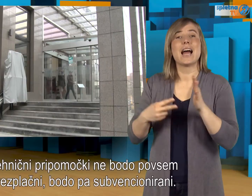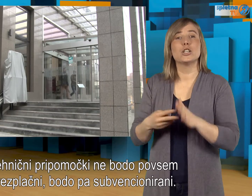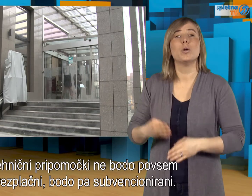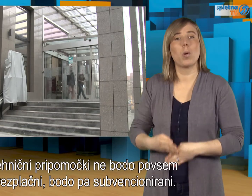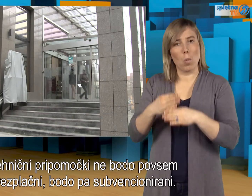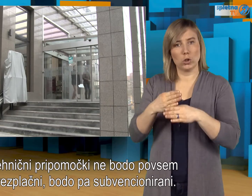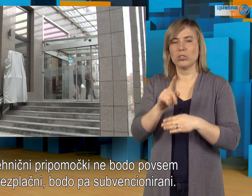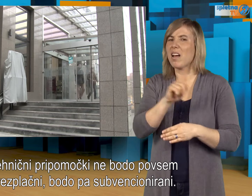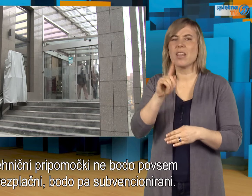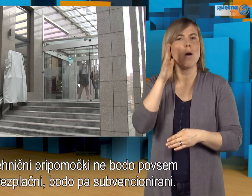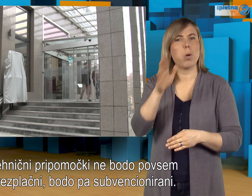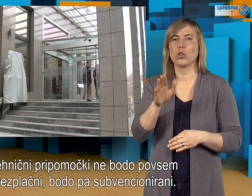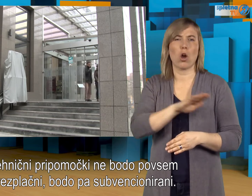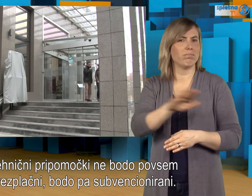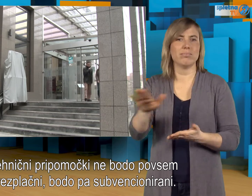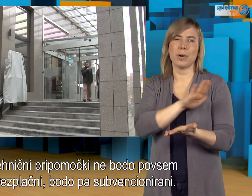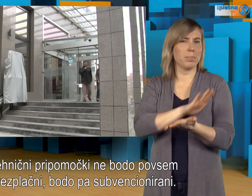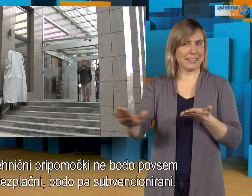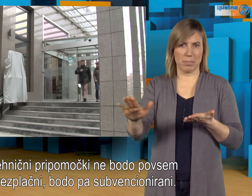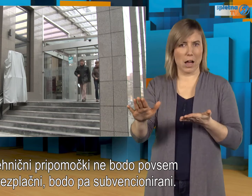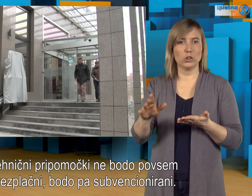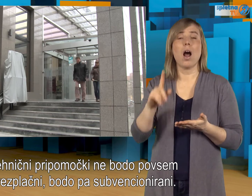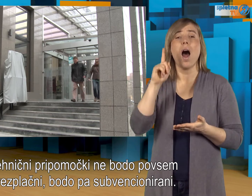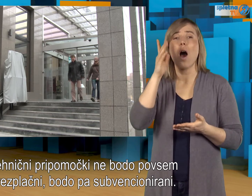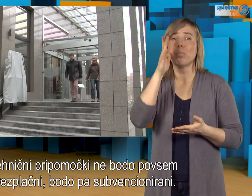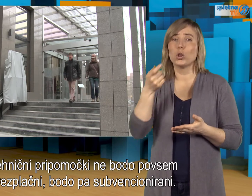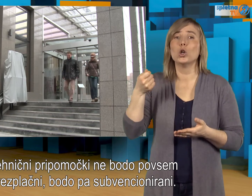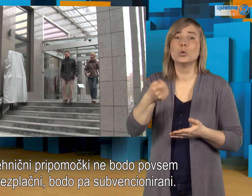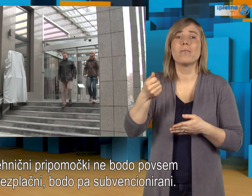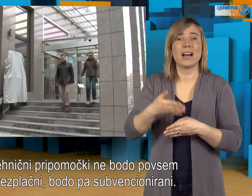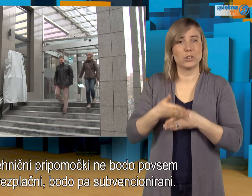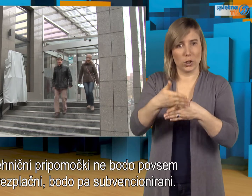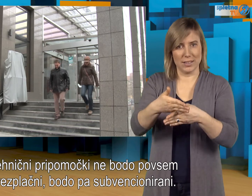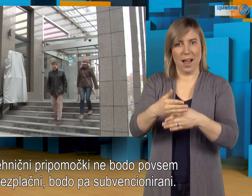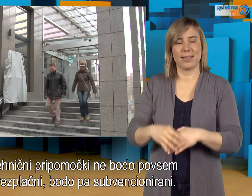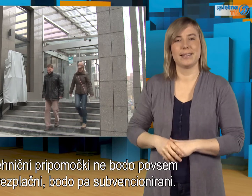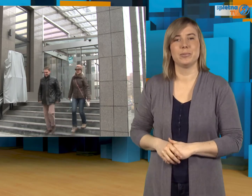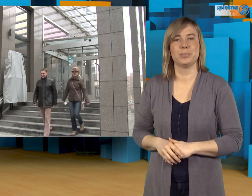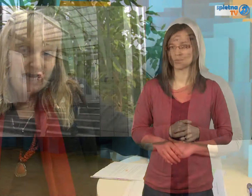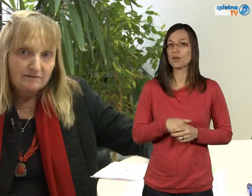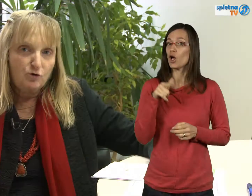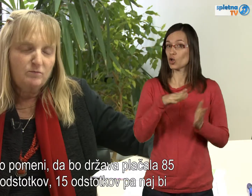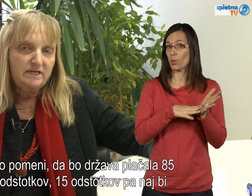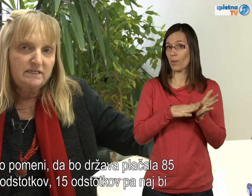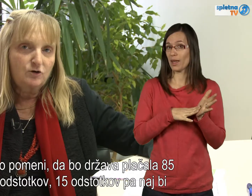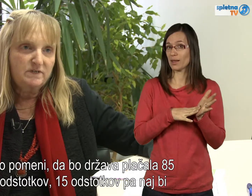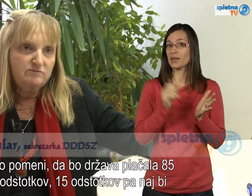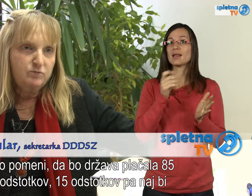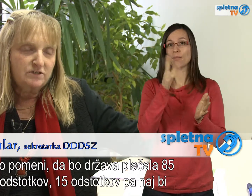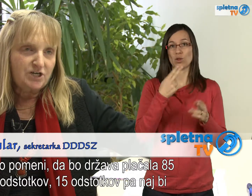Tehnični pripomočki ne bodo povsem brezplačni, bodo pa subvencionirani. To pomeni, da v bistvu bo država,